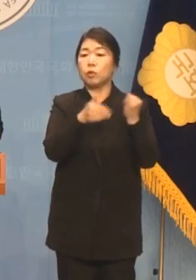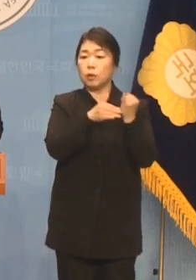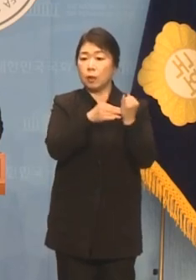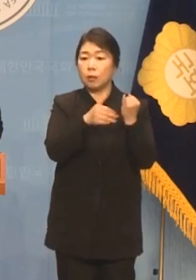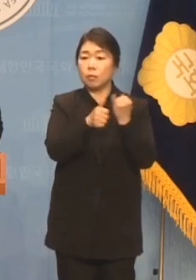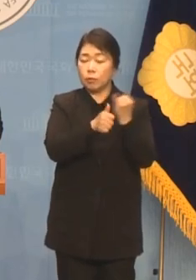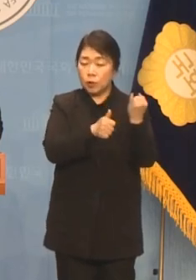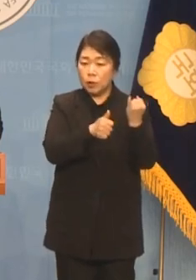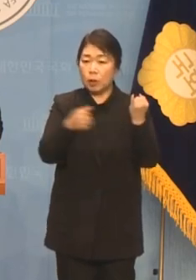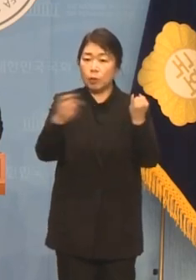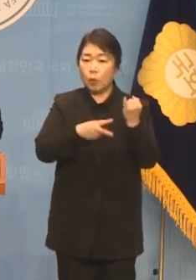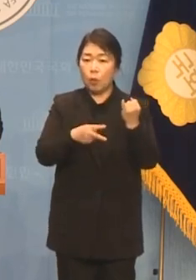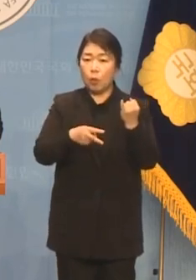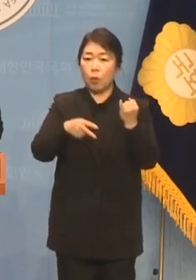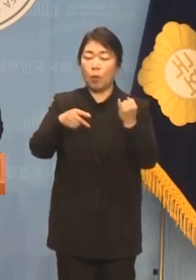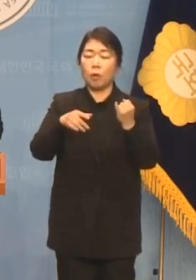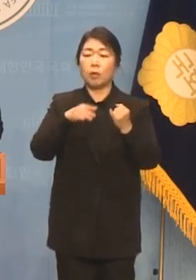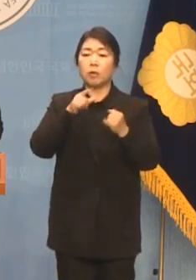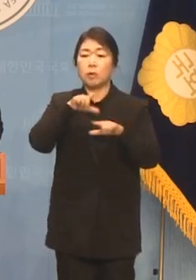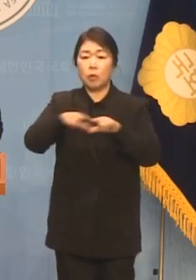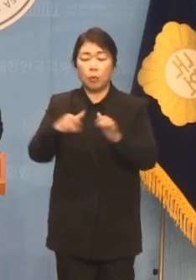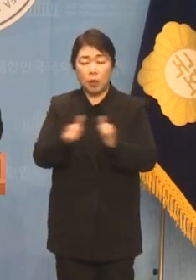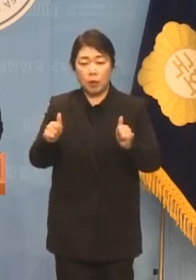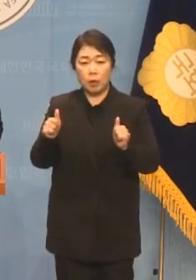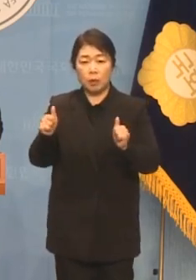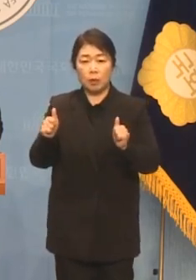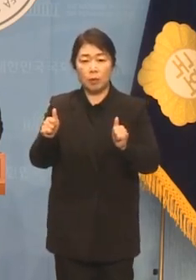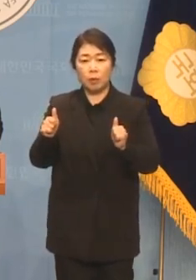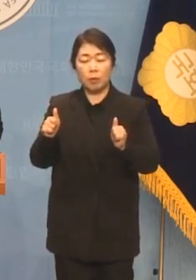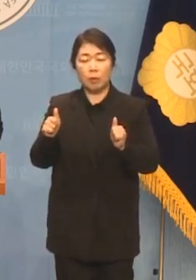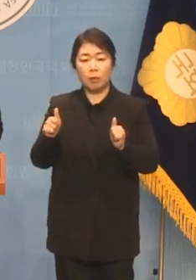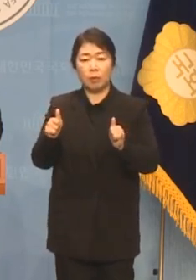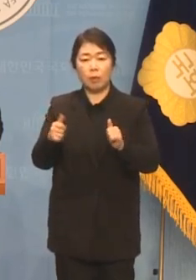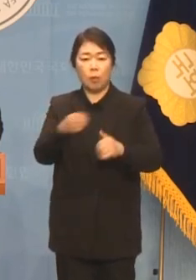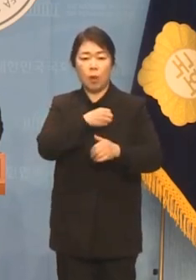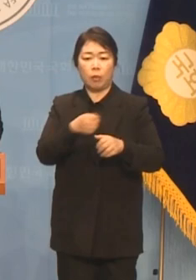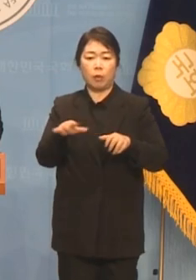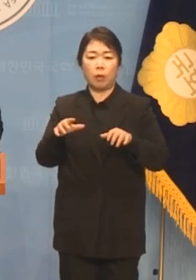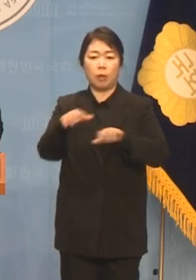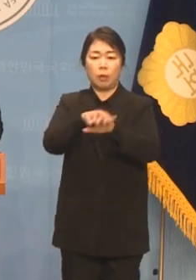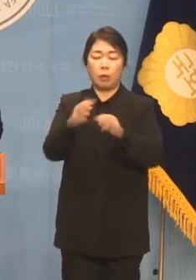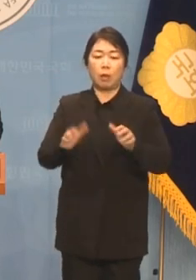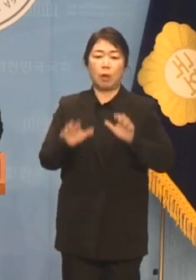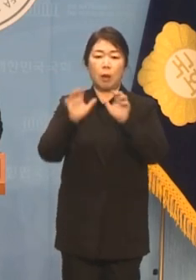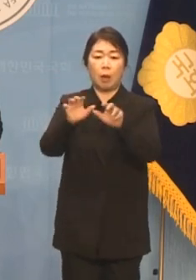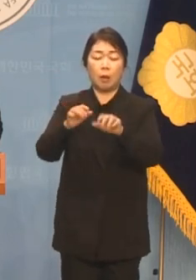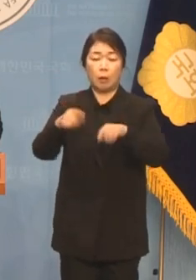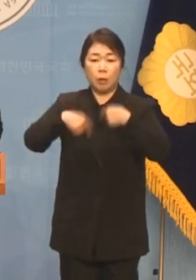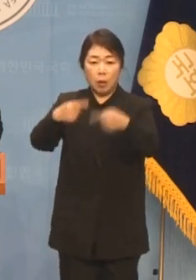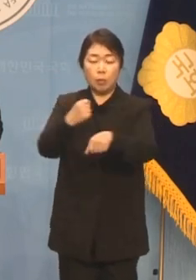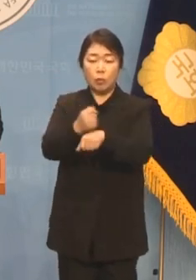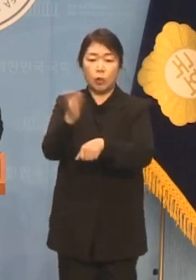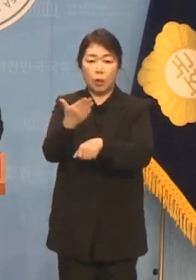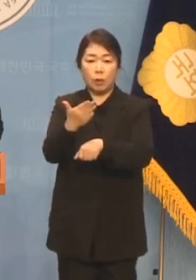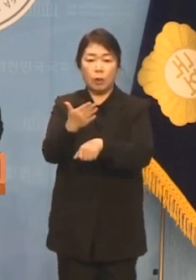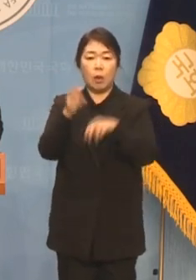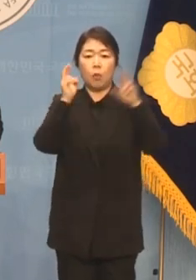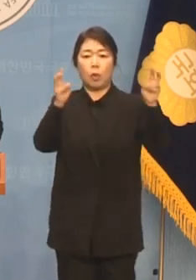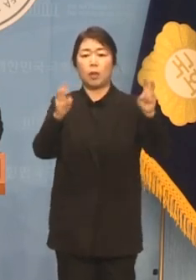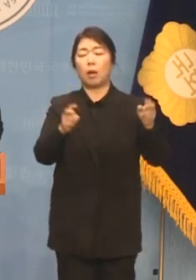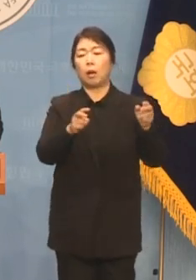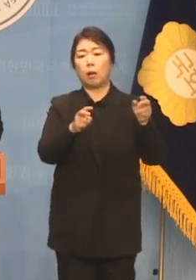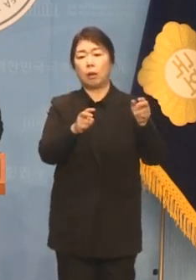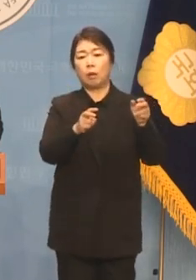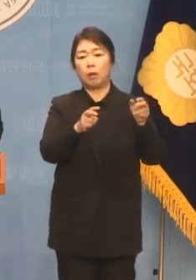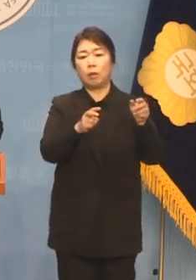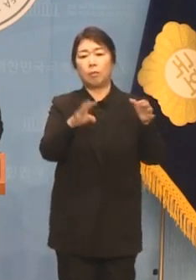이루어진 회원 10만 여명의 사기를 쳐 재판을 받고 있는 회사의 편에 섰습니다 서민을